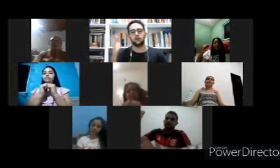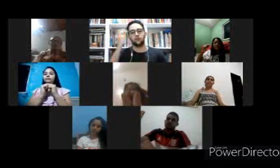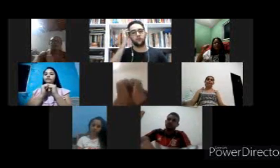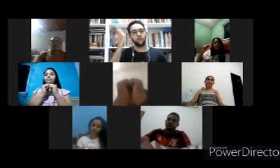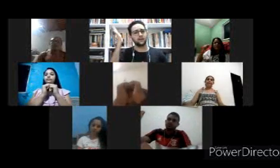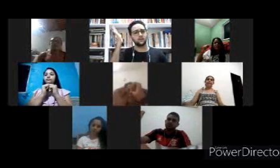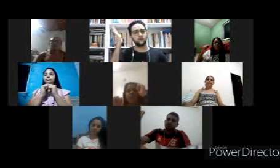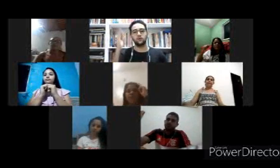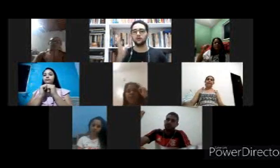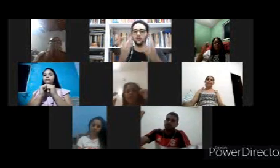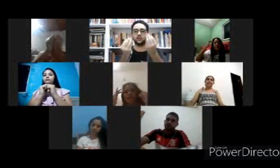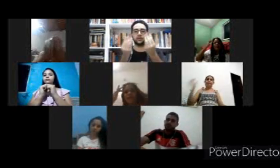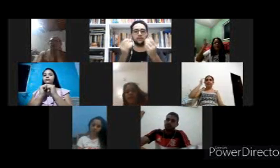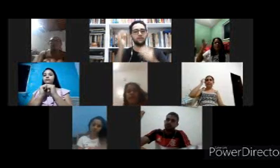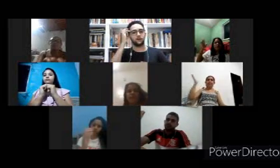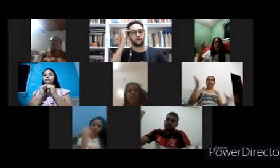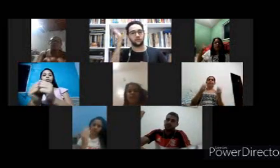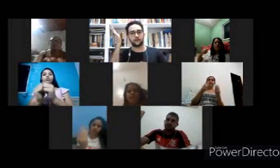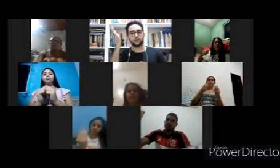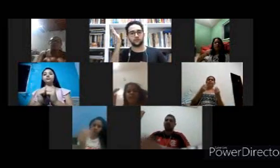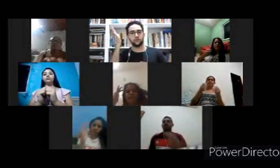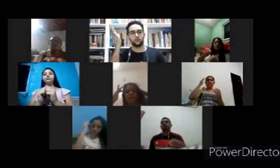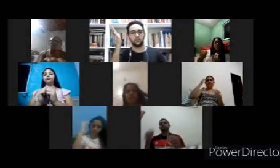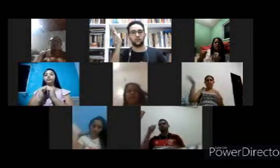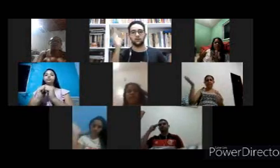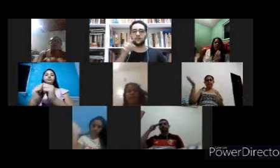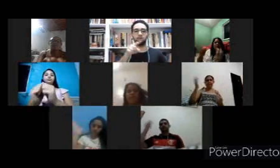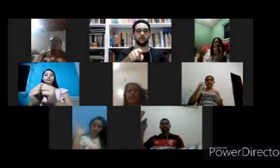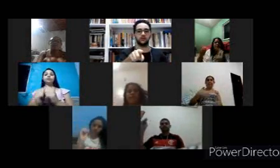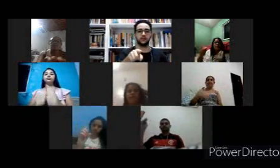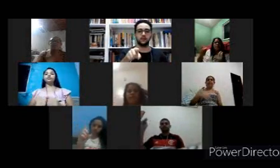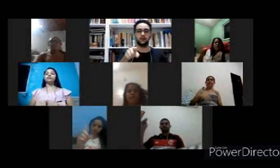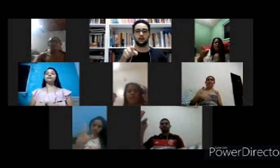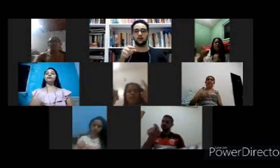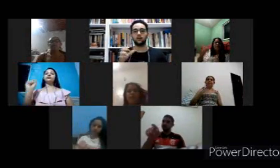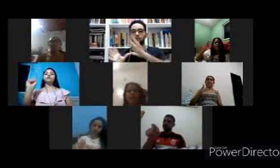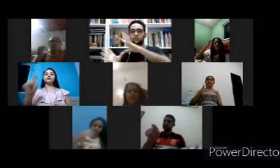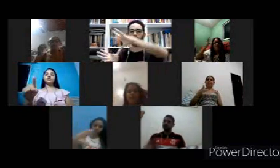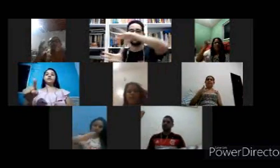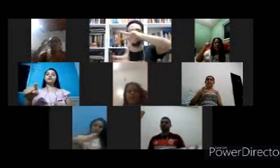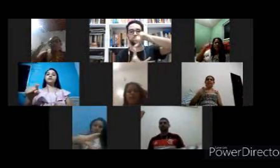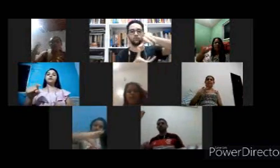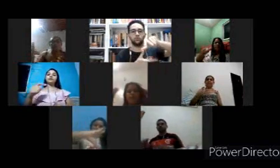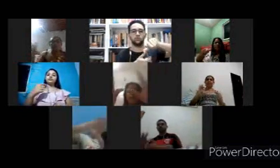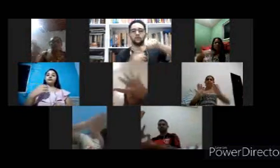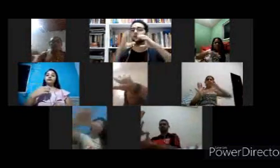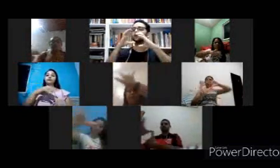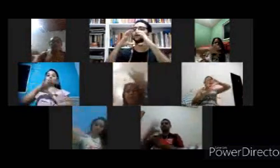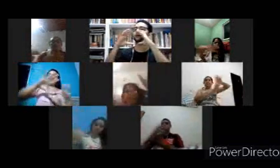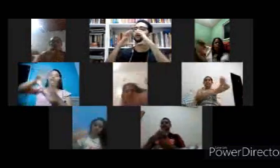Então, fácil, extremamente fácil para você e todo mundo